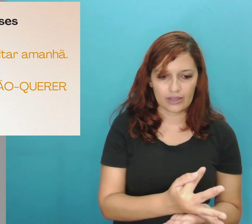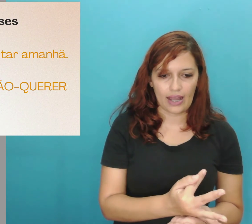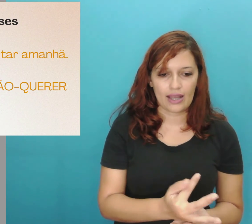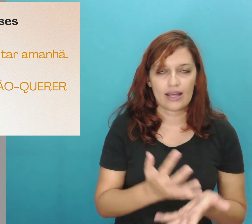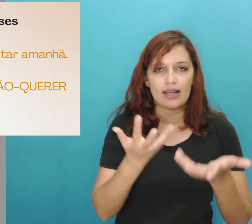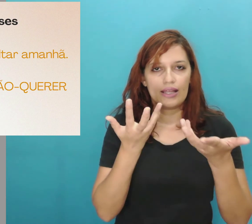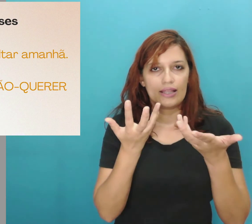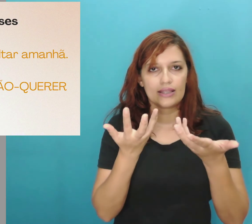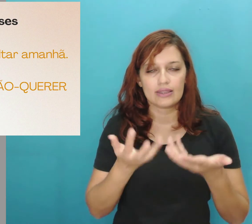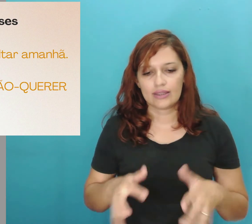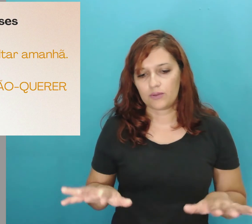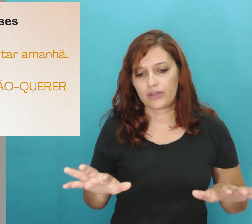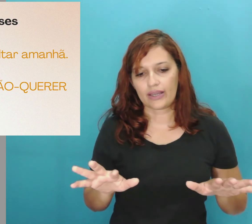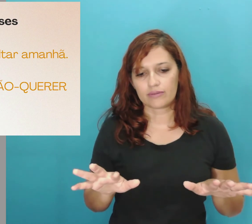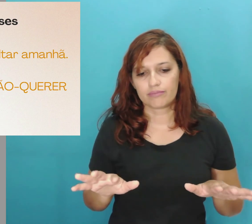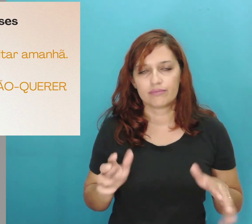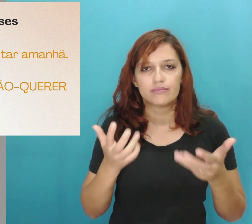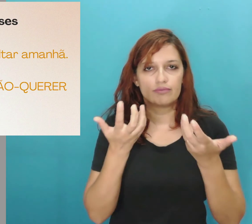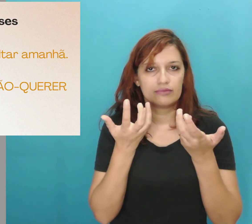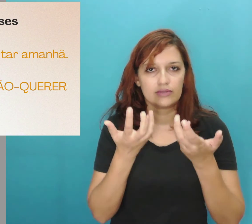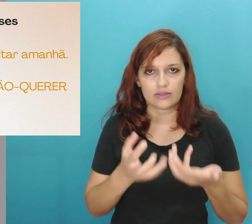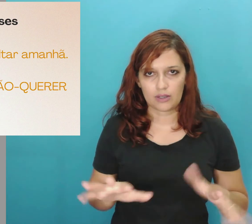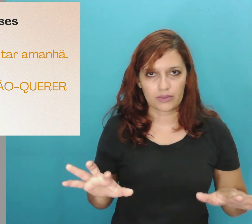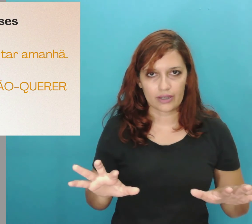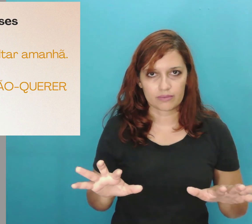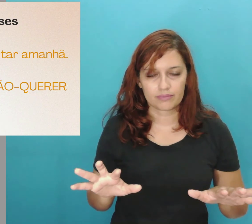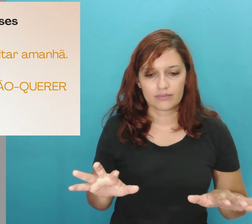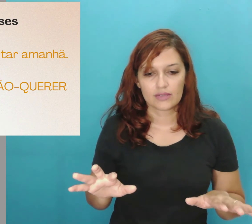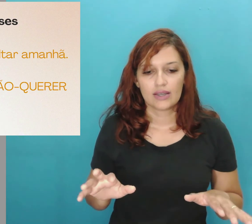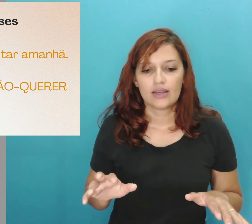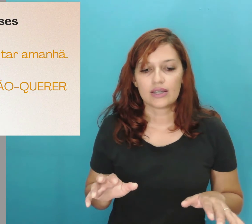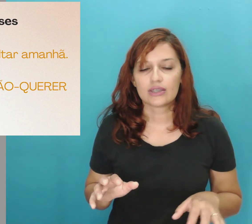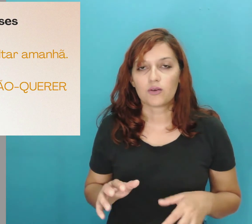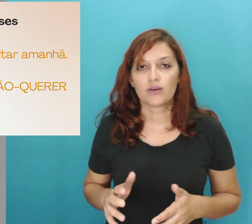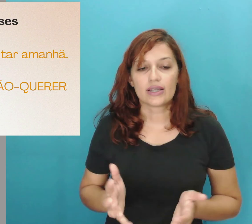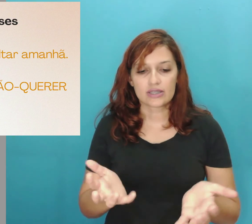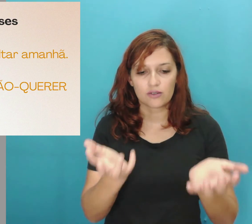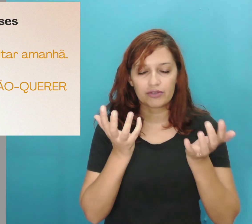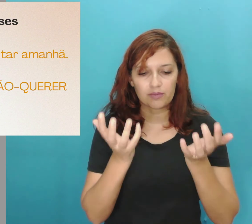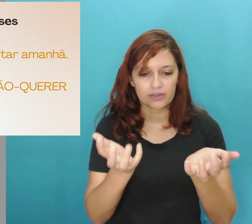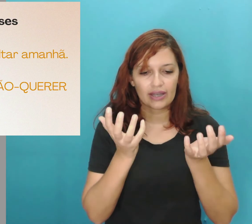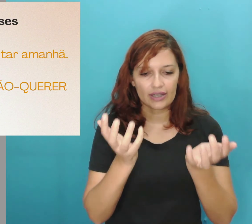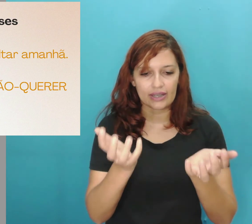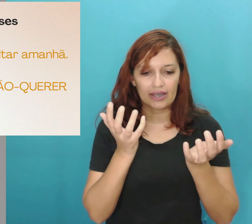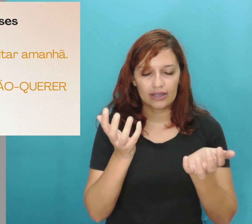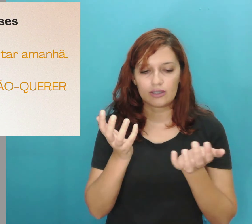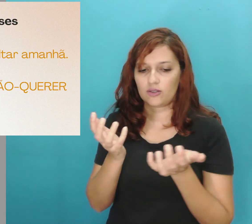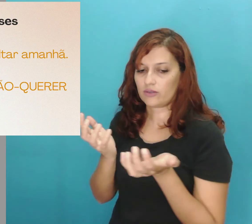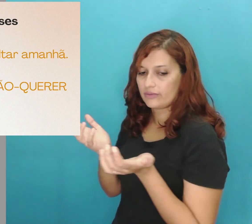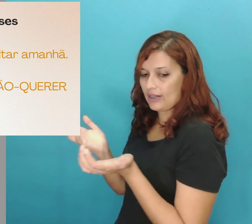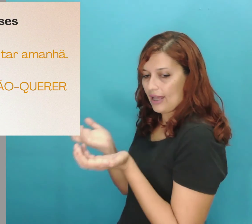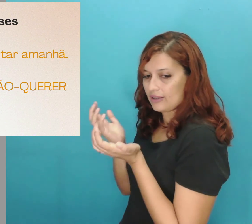Faltar, não quero. Não quero. Então, ó, esse é o verbo querer. Ó, de lado.